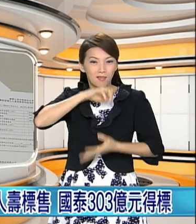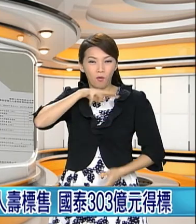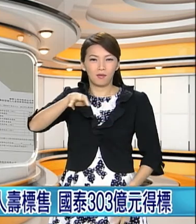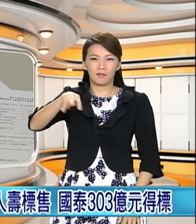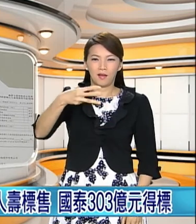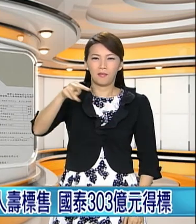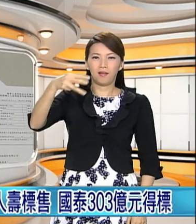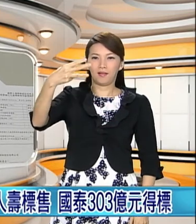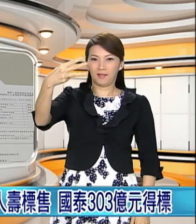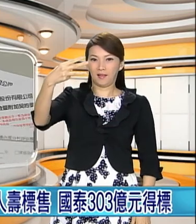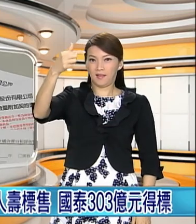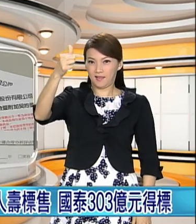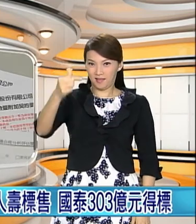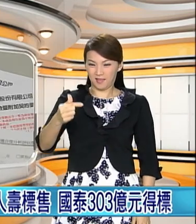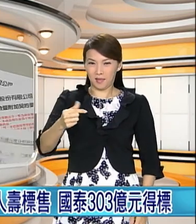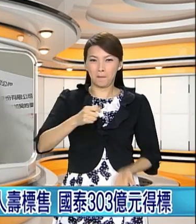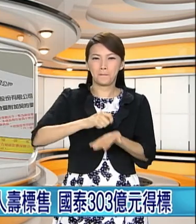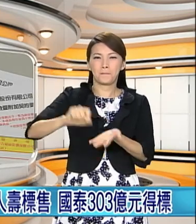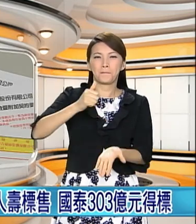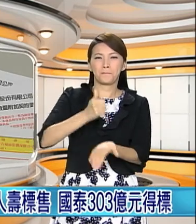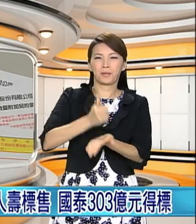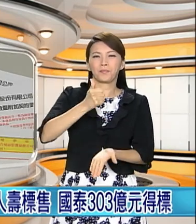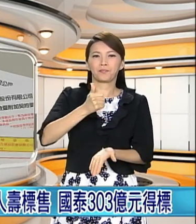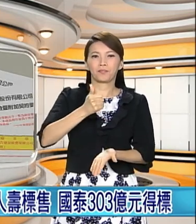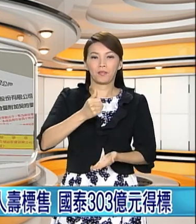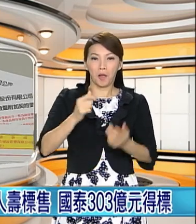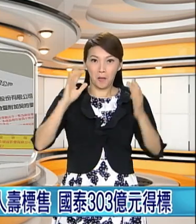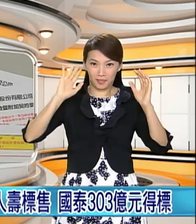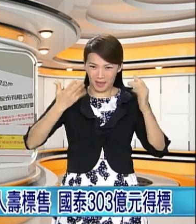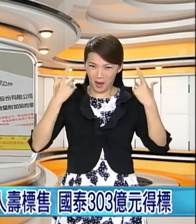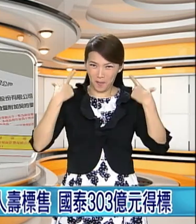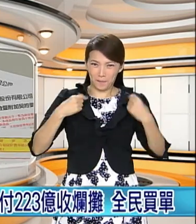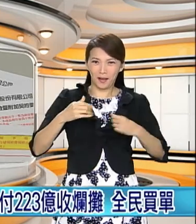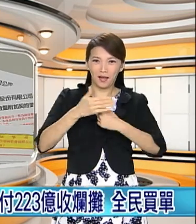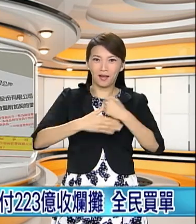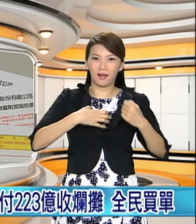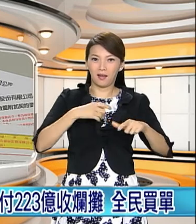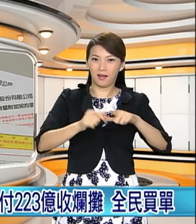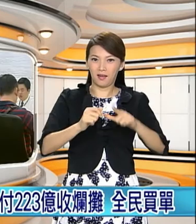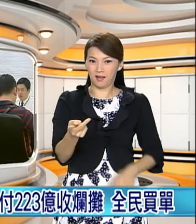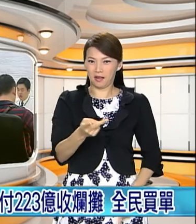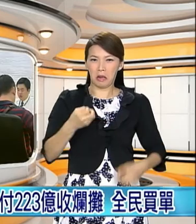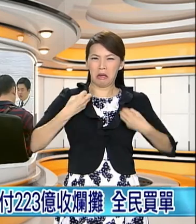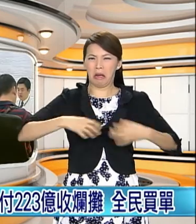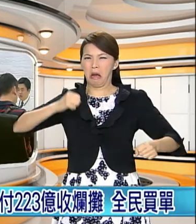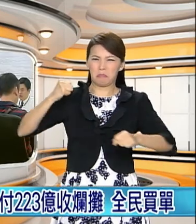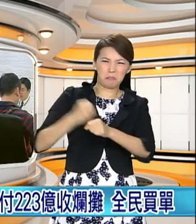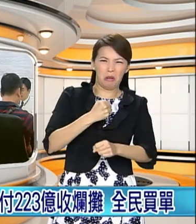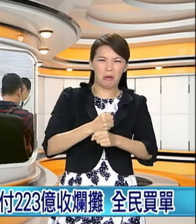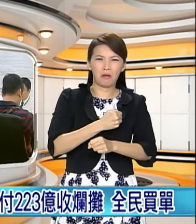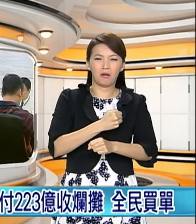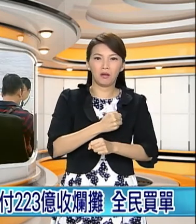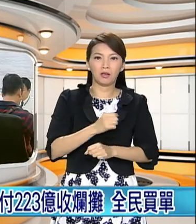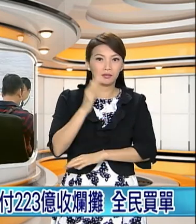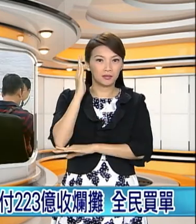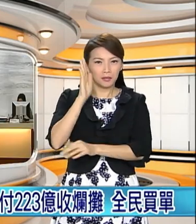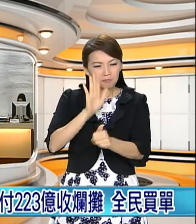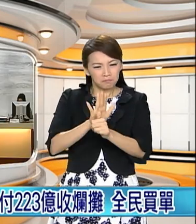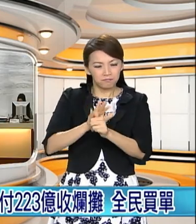标。不过，为了帮这两家经营不善的保险公司收拾烂摊子，政府